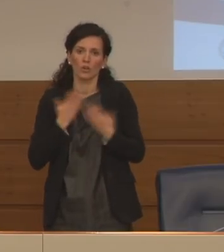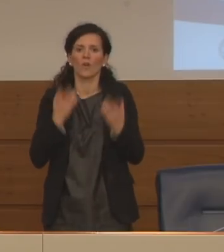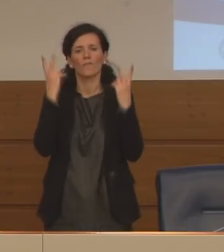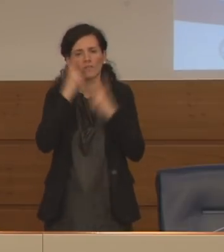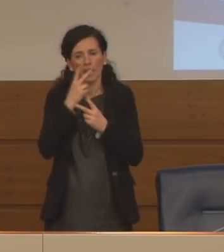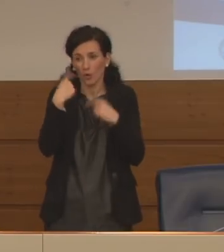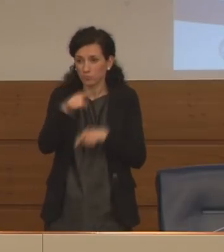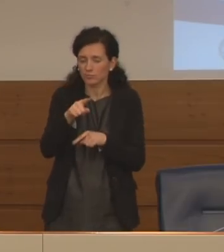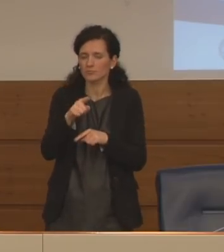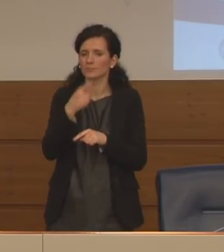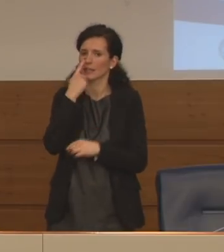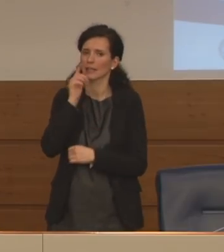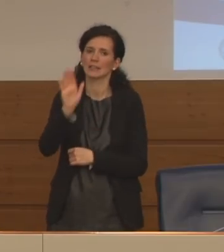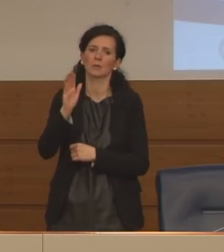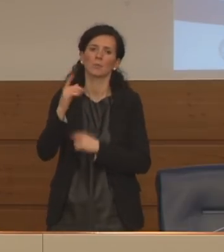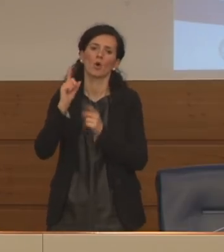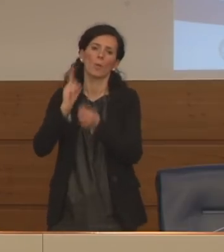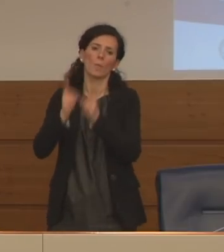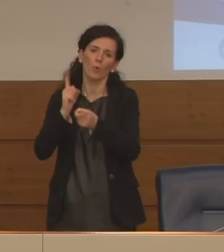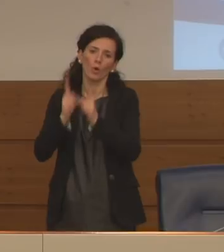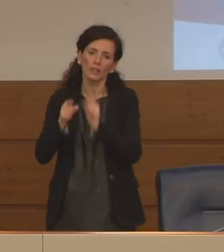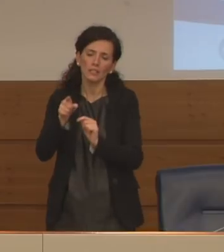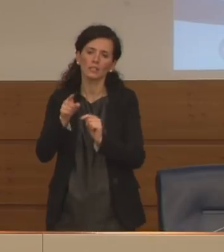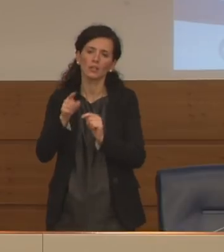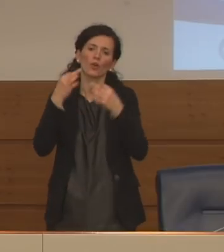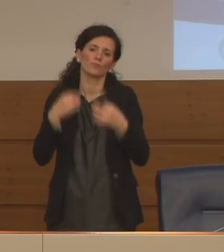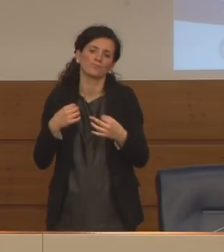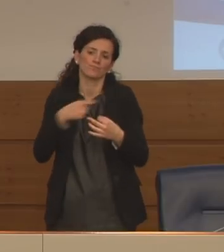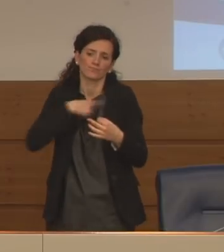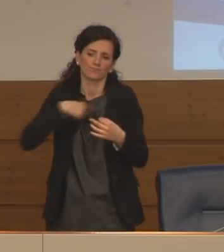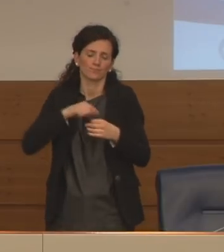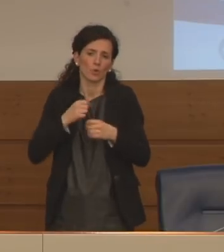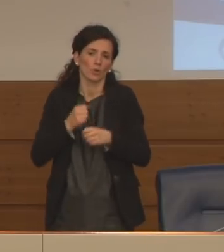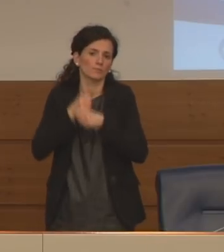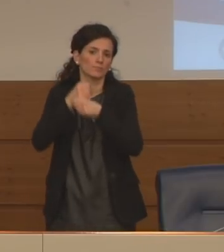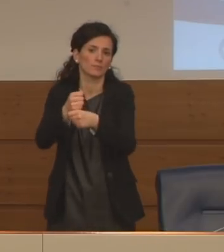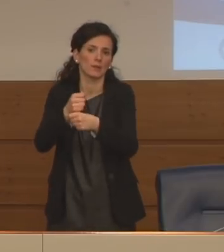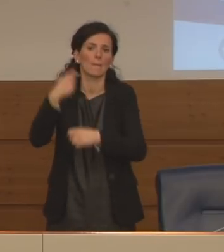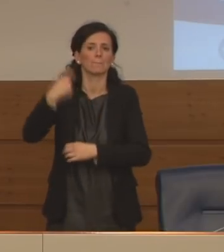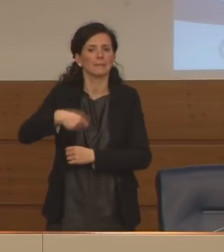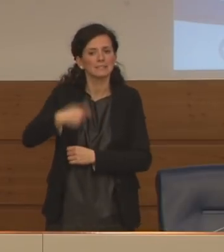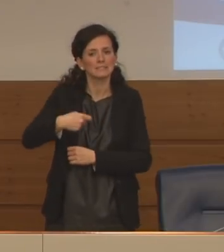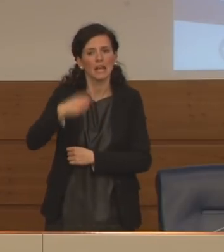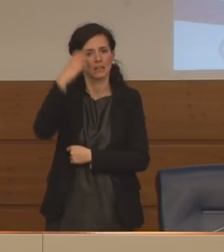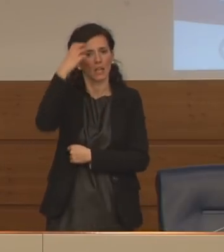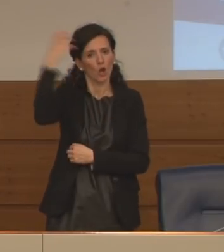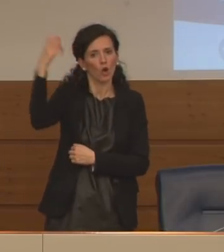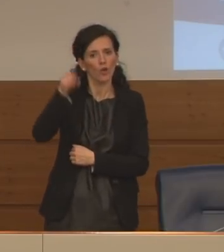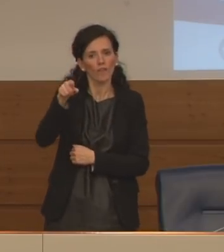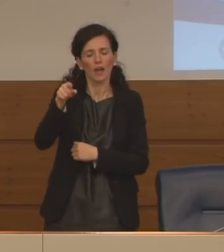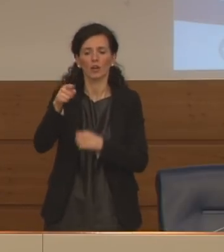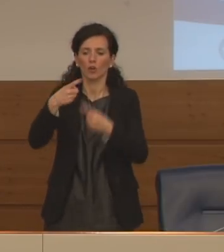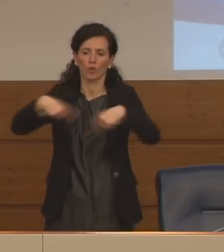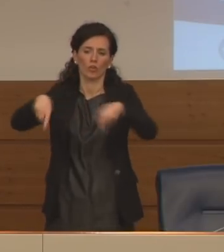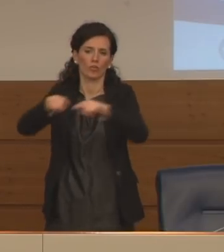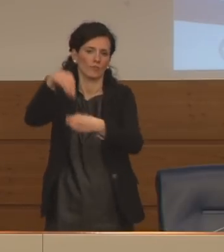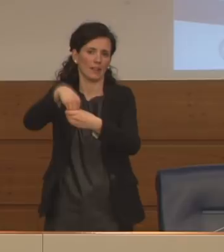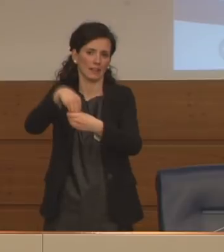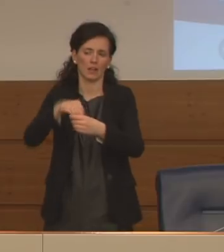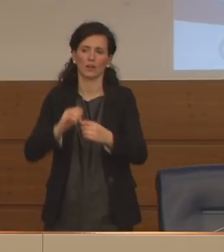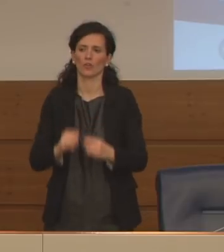che lasciamo ovviamente al presidente e al governo nella sua collegialità